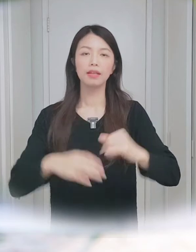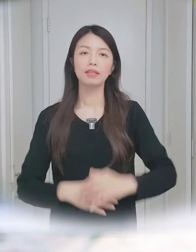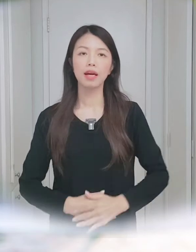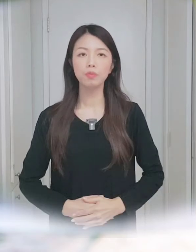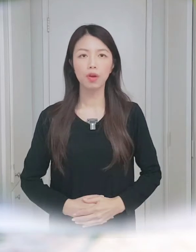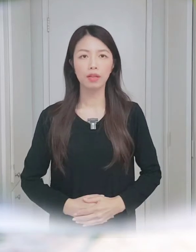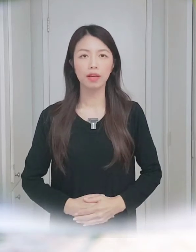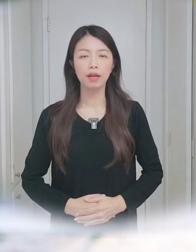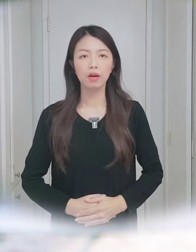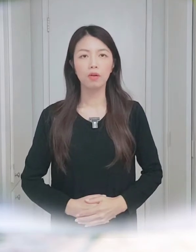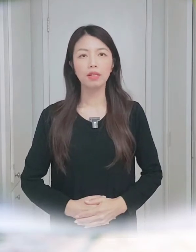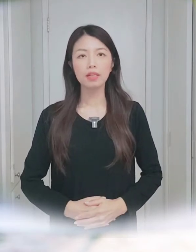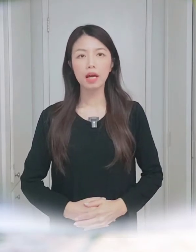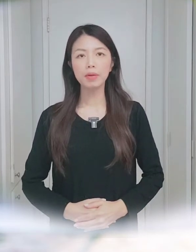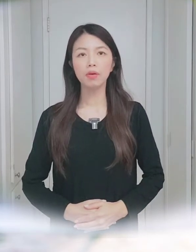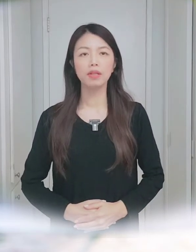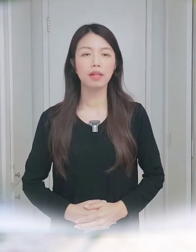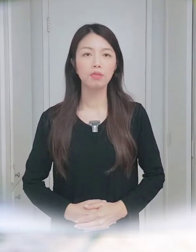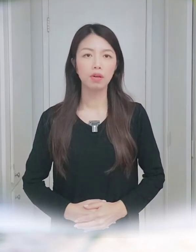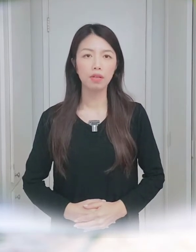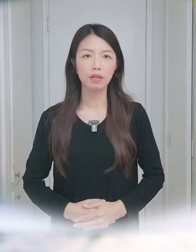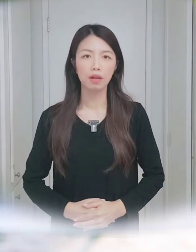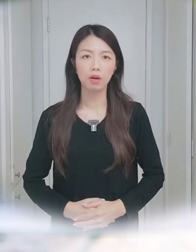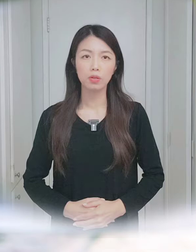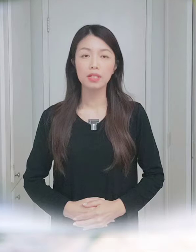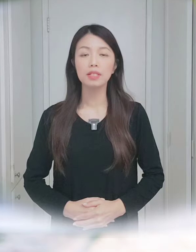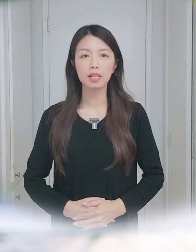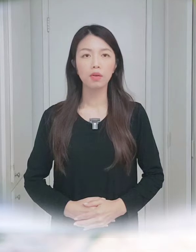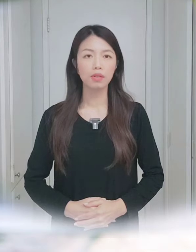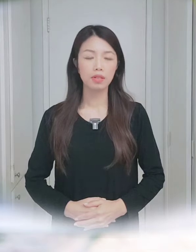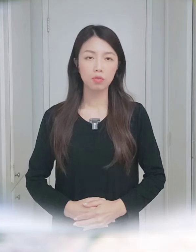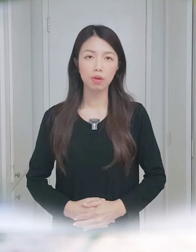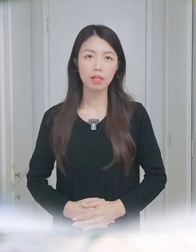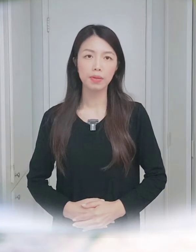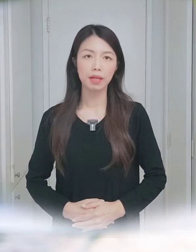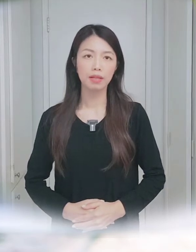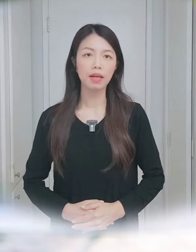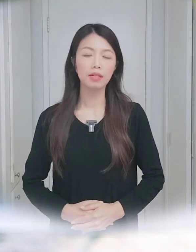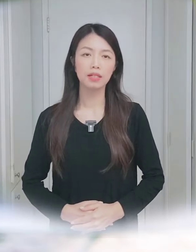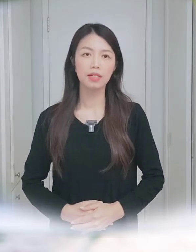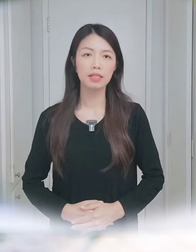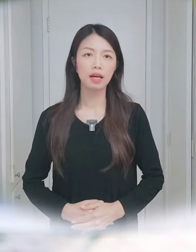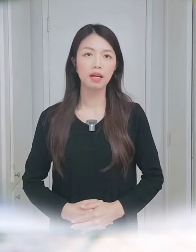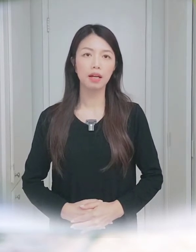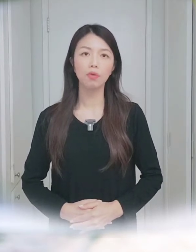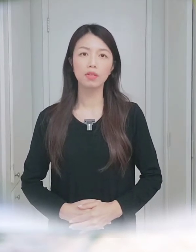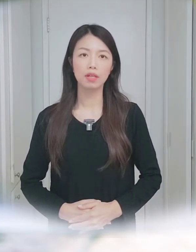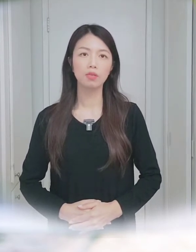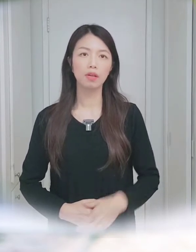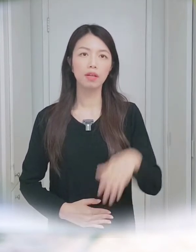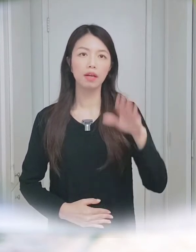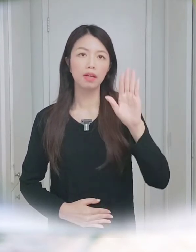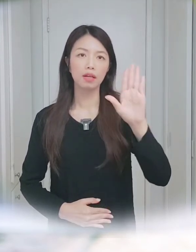세상에 참된, 일단 참이라고 한 뜻의 수어는 진짜라고 한 뜻의 수어를 하시면 되는데, 진짜라고